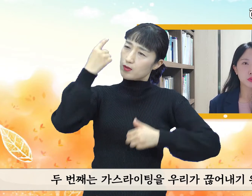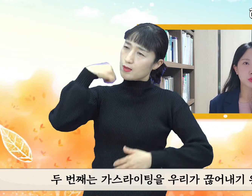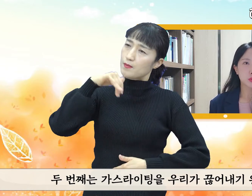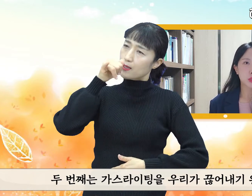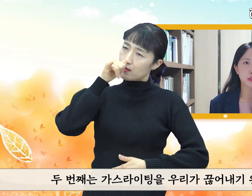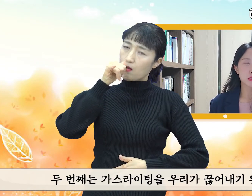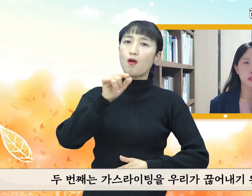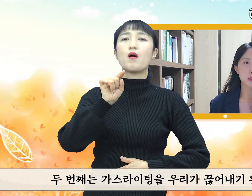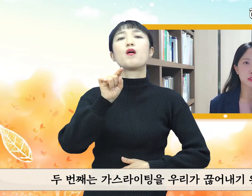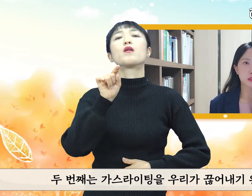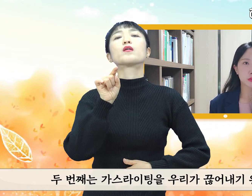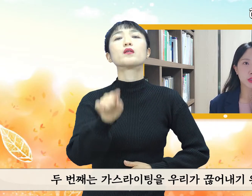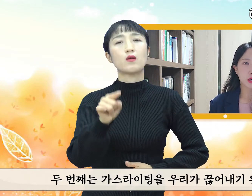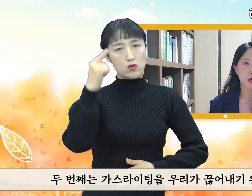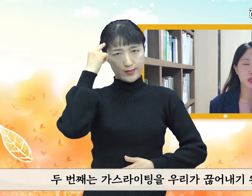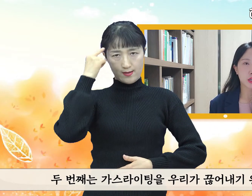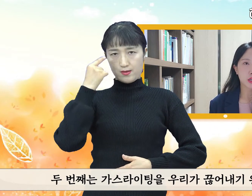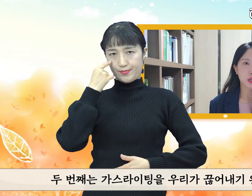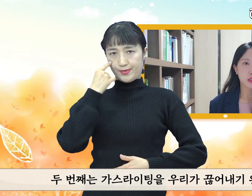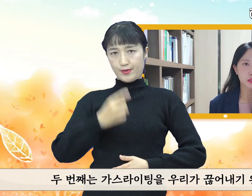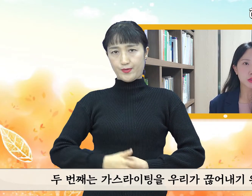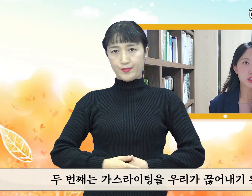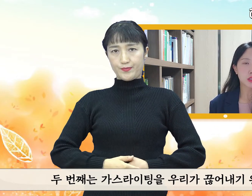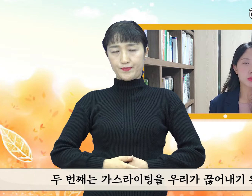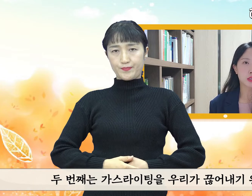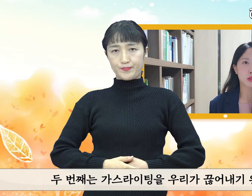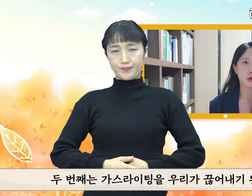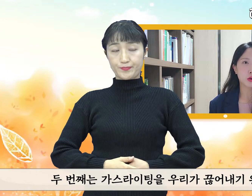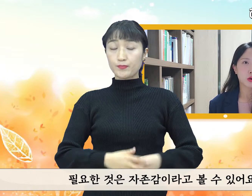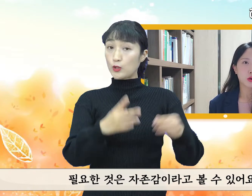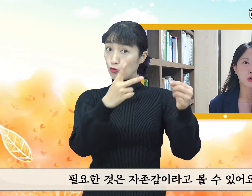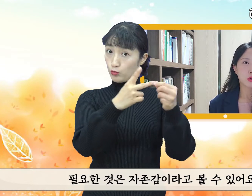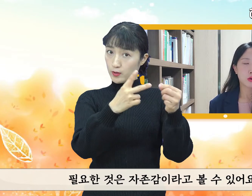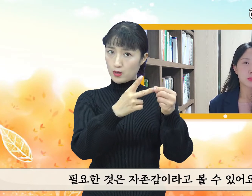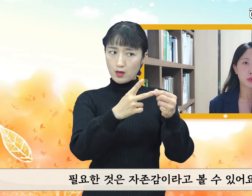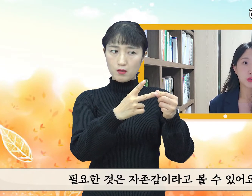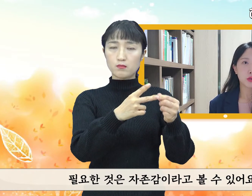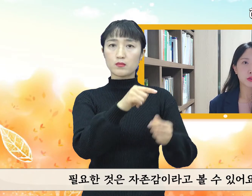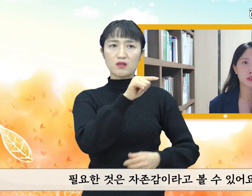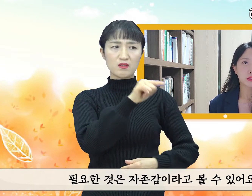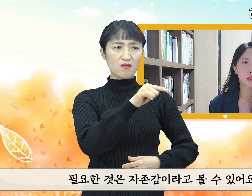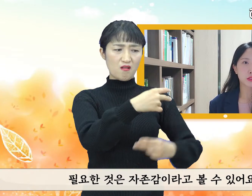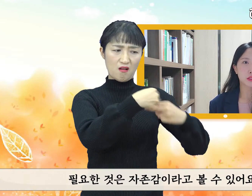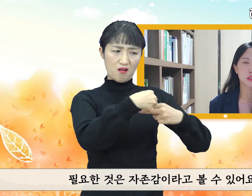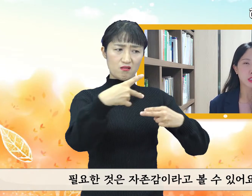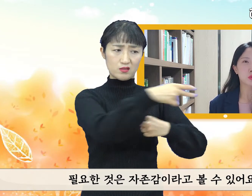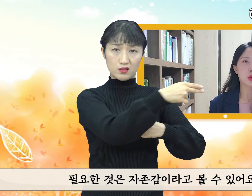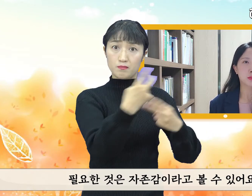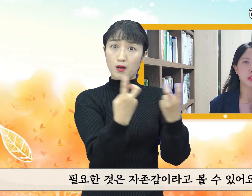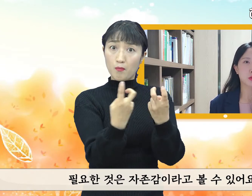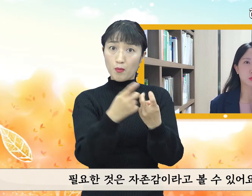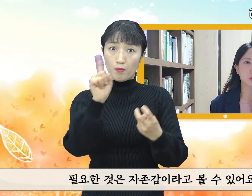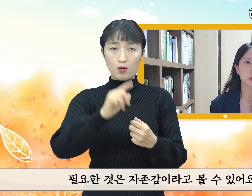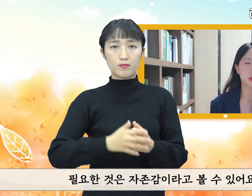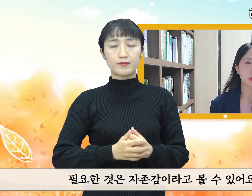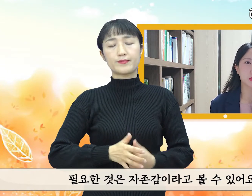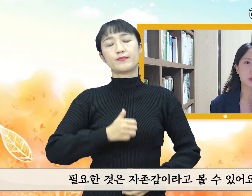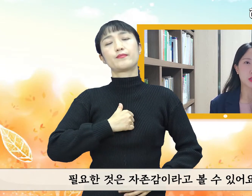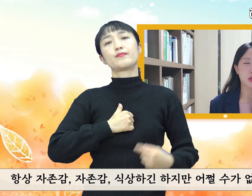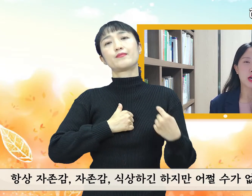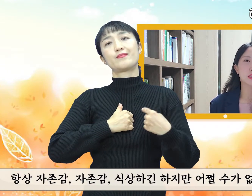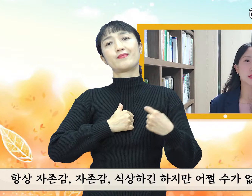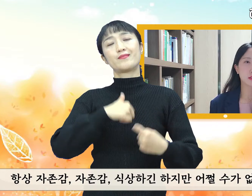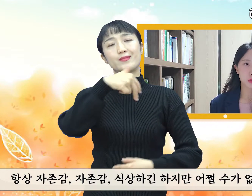두 번째로 가스라이팅을 우리가 끊어내기 위해서 필요한 것은 이제 자존감이라고 볼 수가